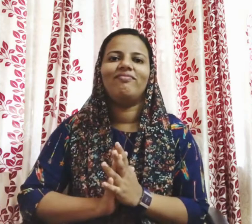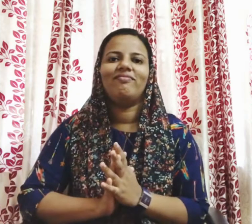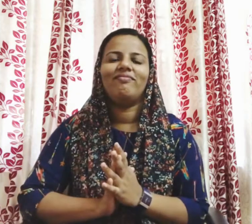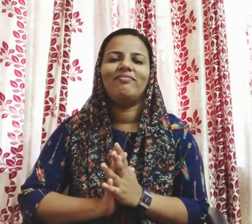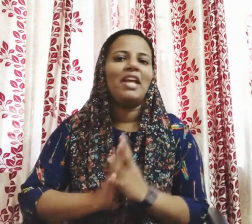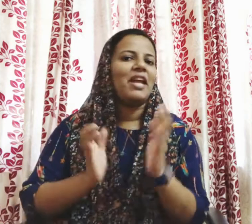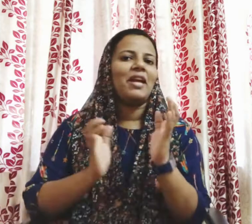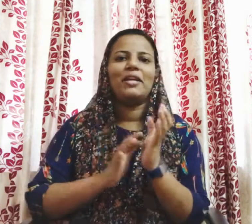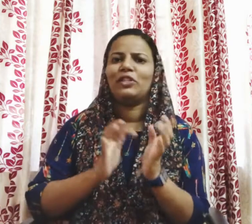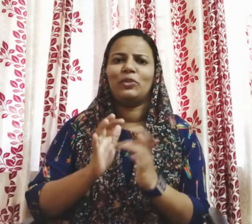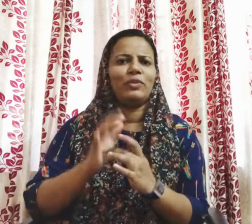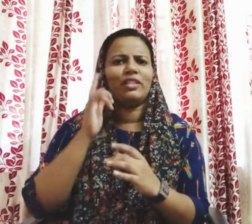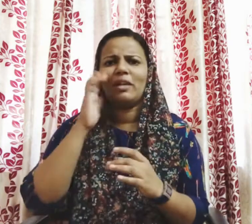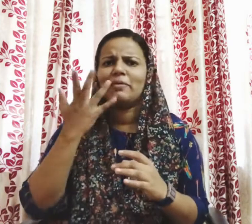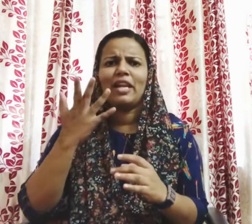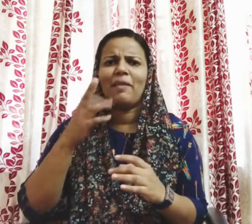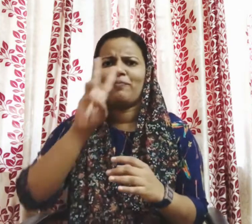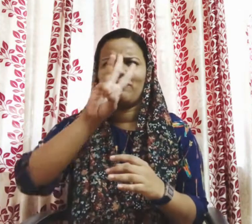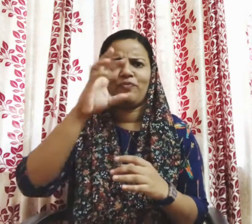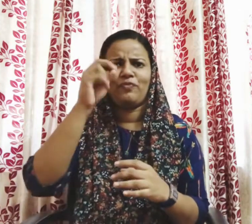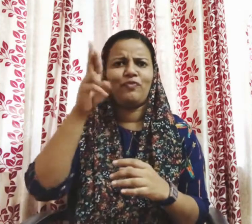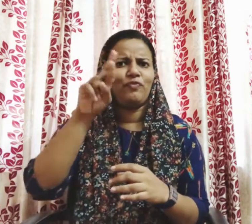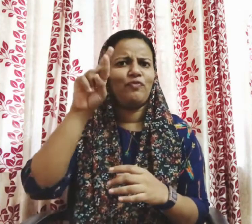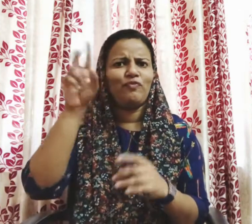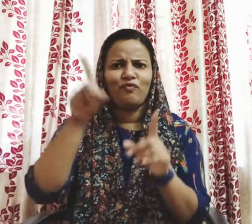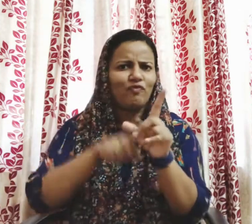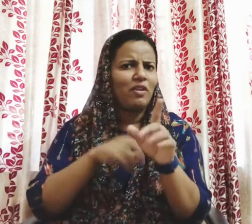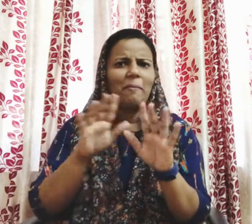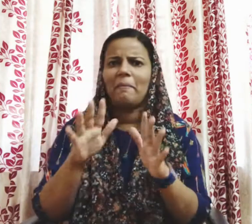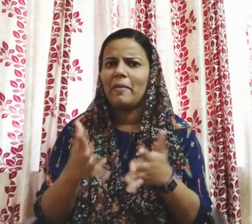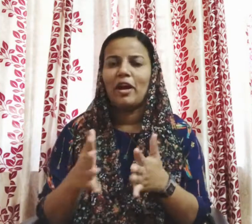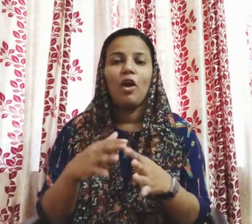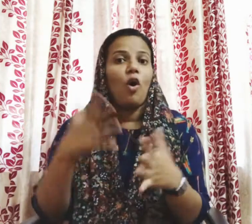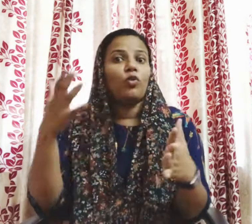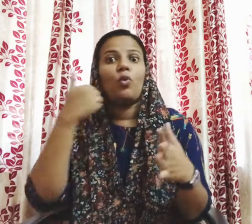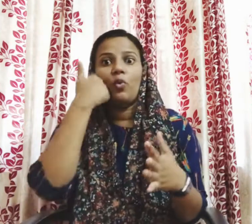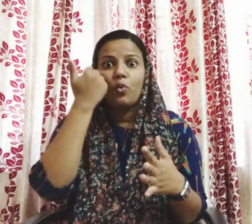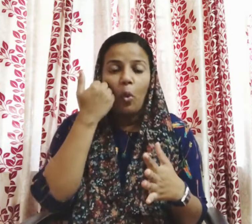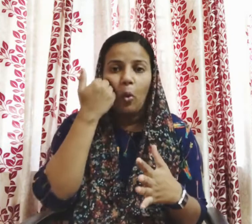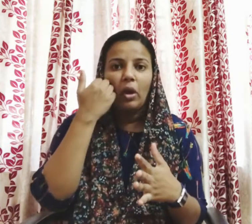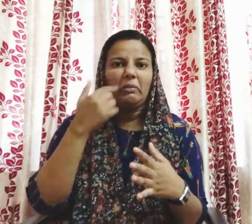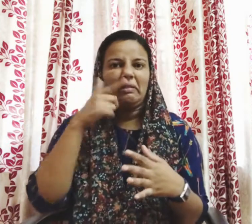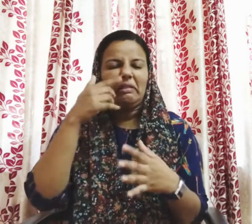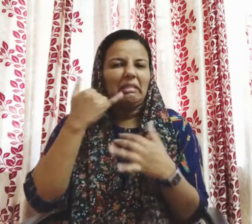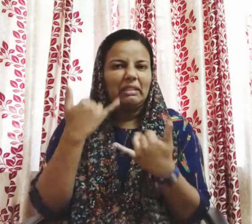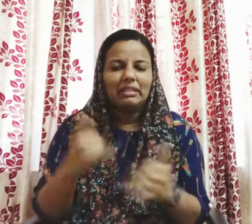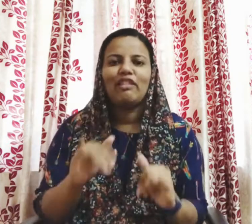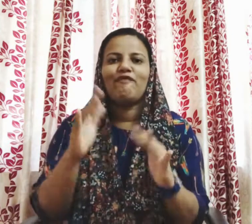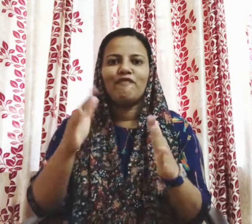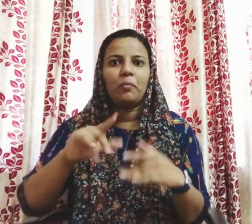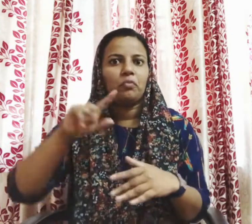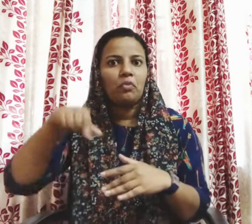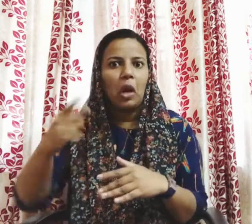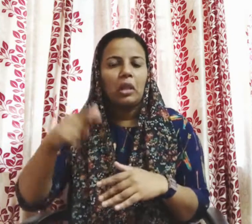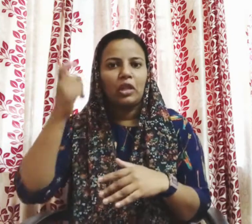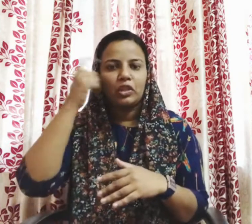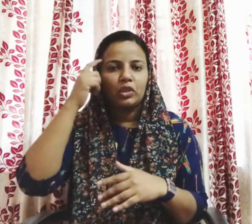ഉണ്ടാകുന്നത്. ആ കർത്താവ് ആഗ്രഹിക്കും, ആകുലത നിങ്ങളെ കാർന്നു തിന്നും, ആകുലതകൾ നിങ്ങൾക്ക് രോഗം കൊണ്ടുവരും, നാളെയെക്കുറിച്ചുള്ള വിചാരങ്ങൾ